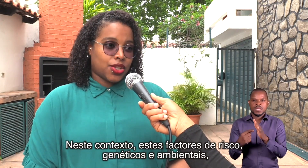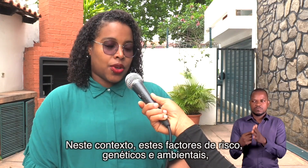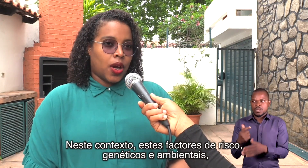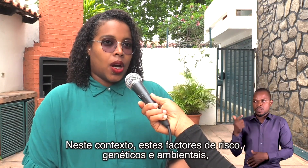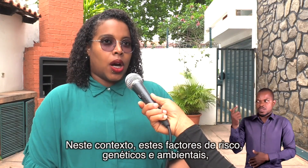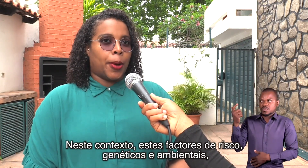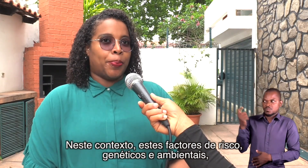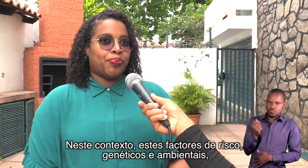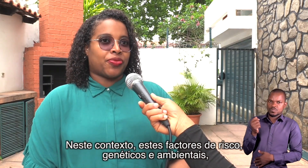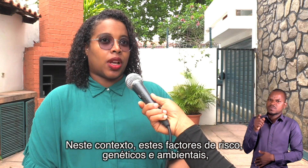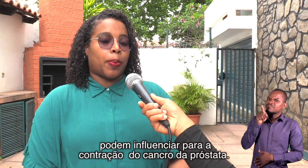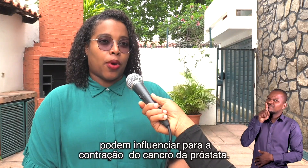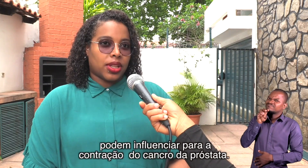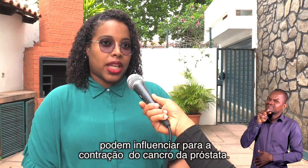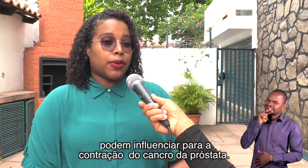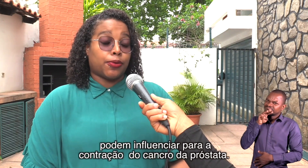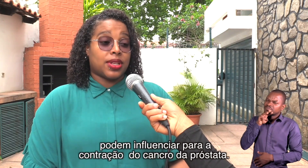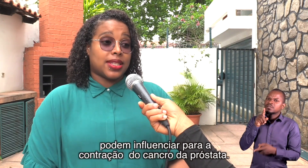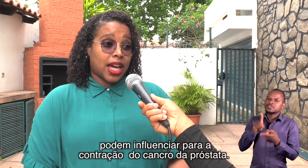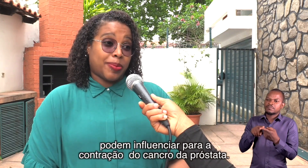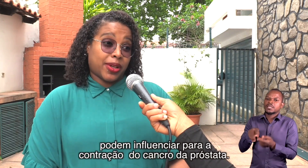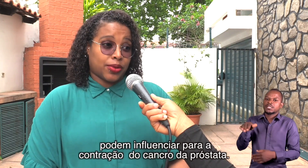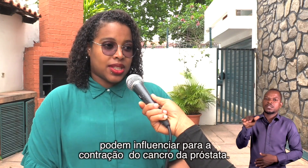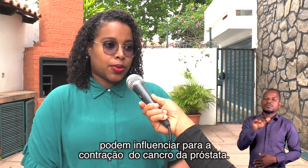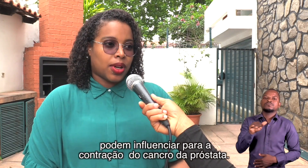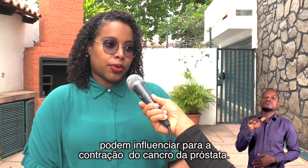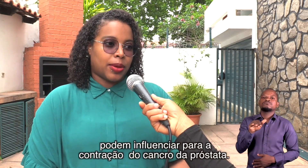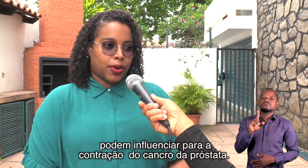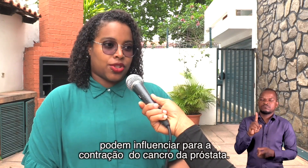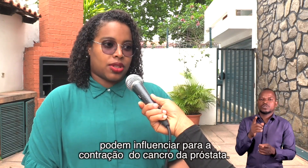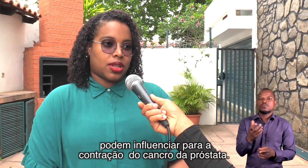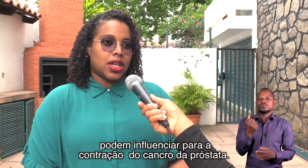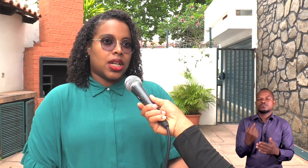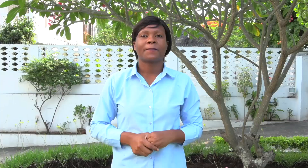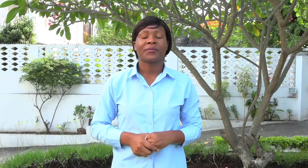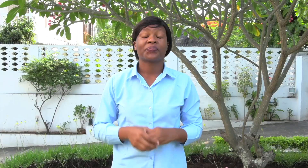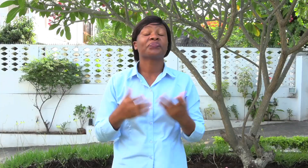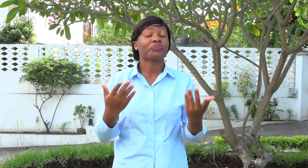ambientais que podem influenciar para a contração do cancro da próstata.